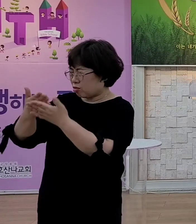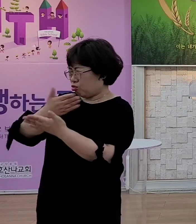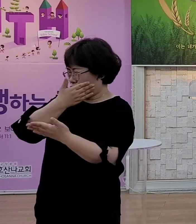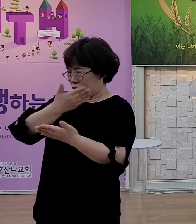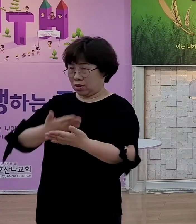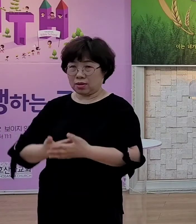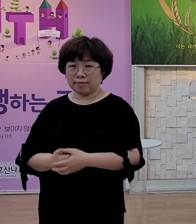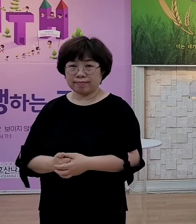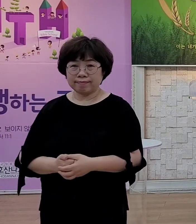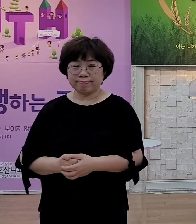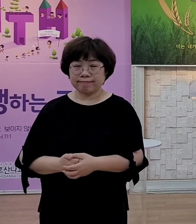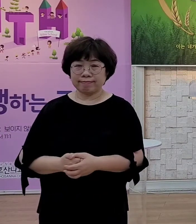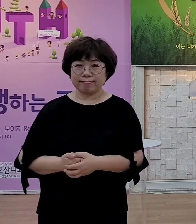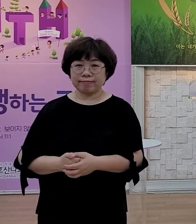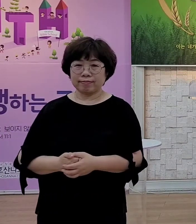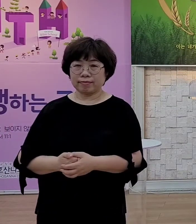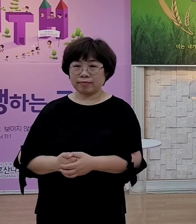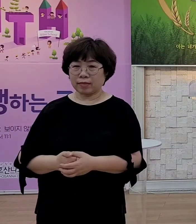그